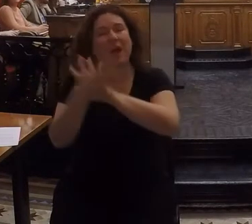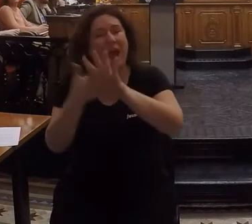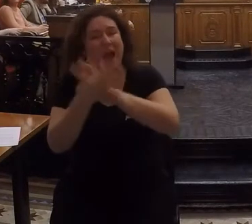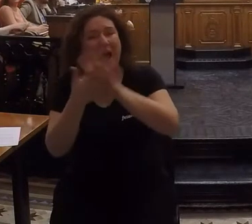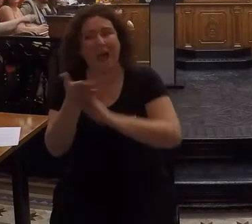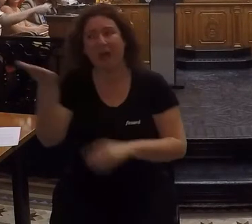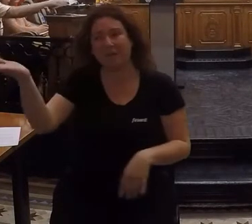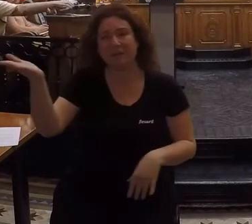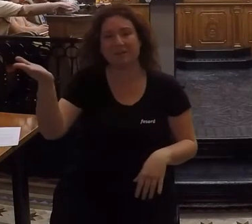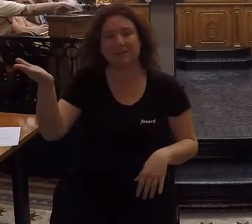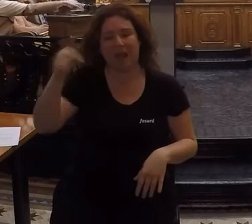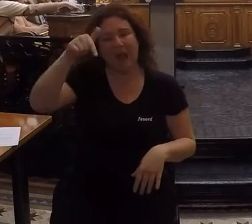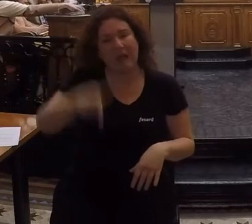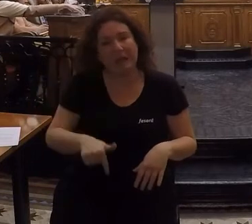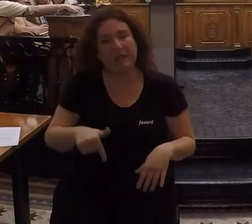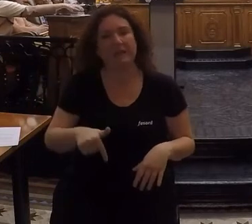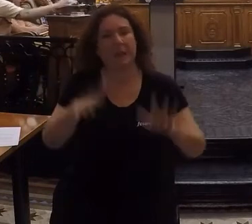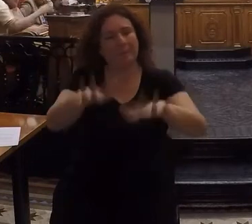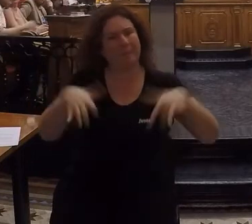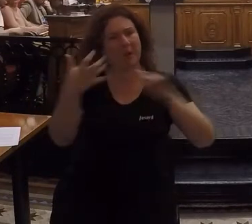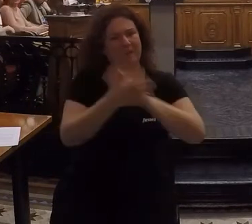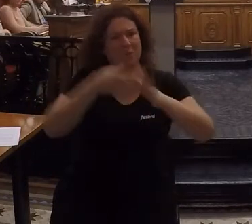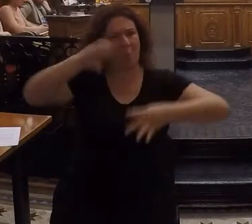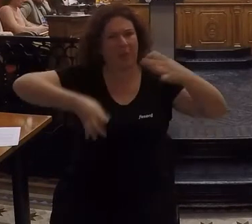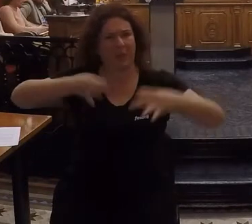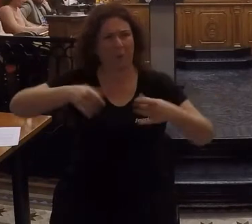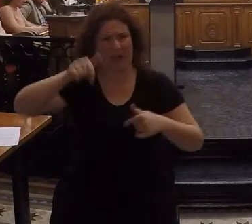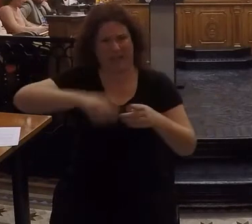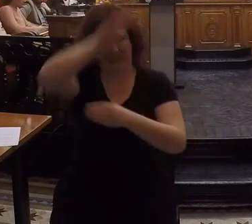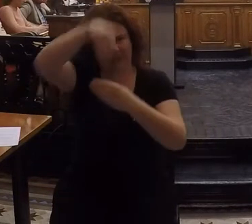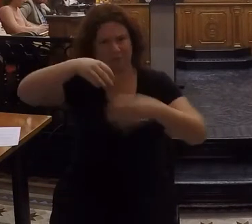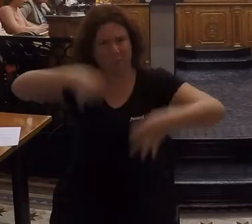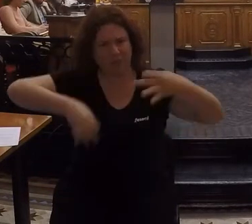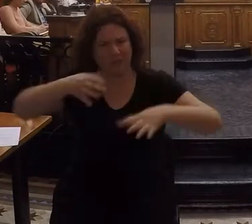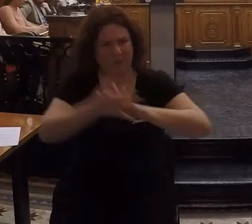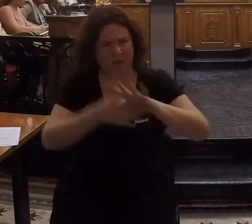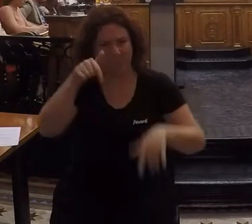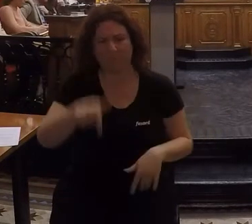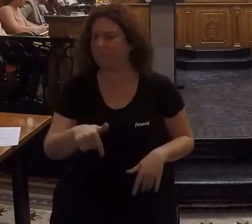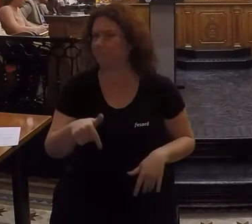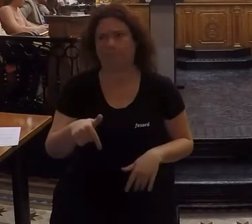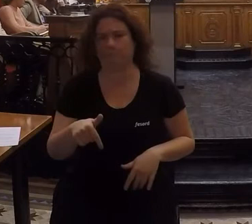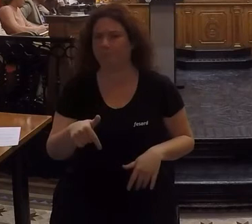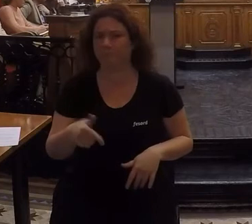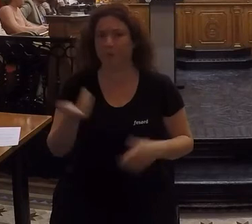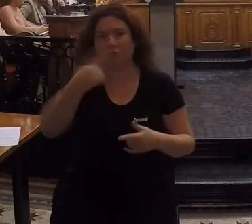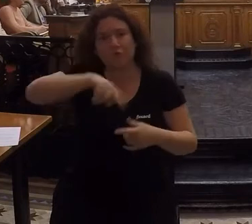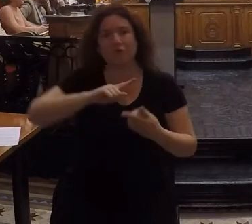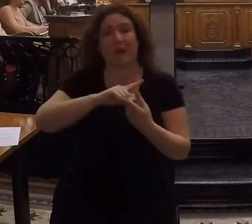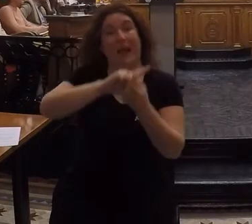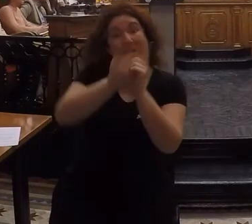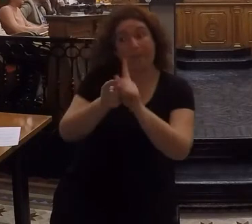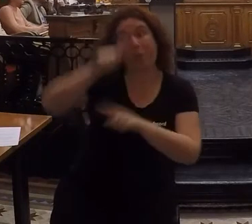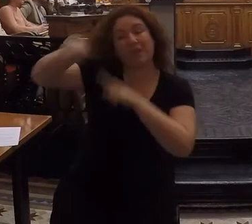este el lugar de un tema jurídico, pero decir que no se puede alegar contra lo que no se modifica, entonces, oiga, pues nada,